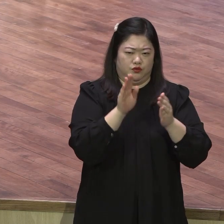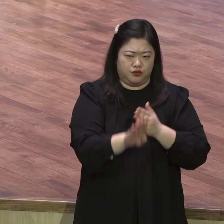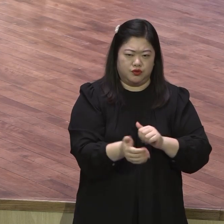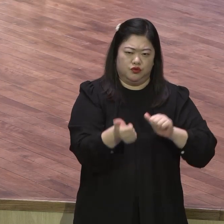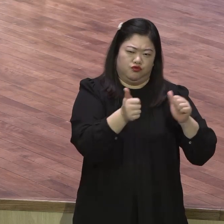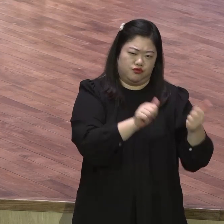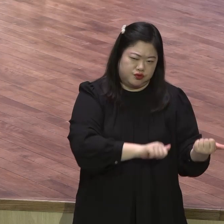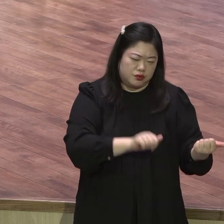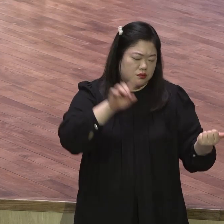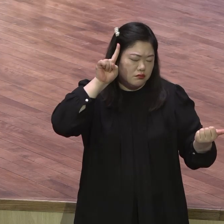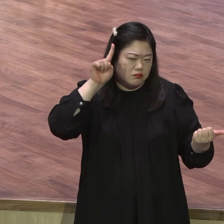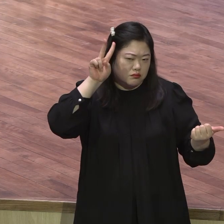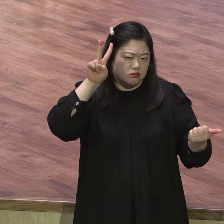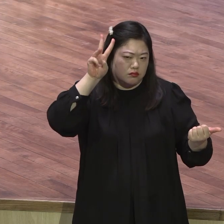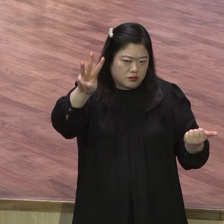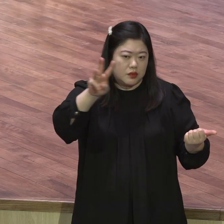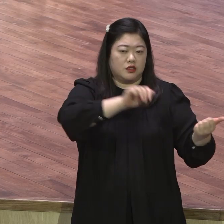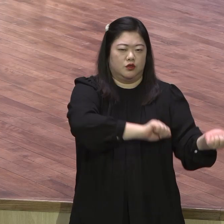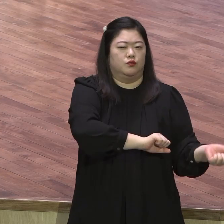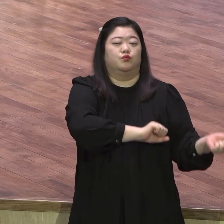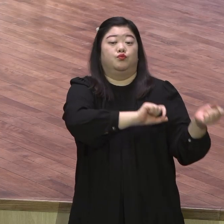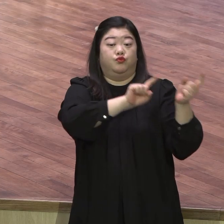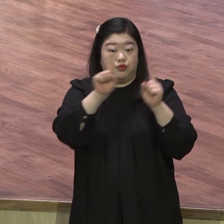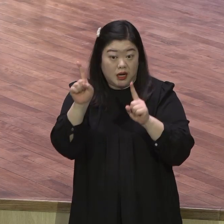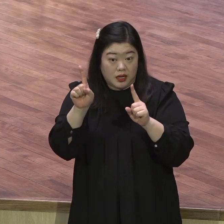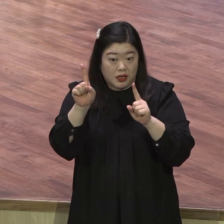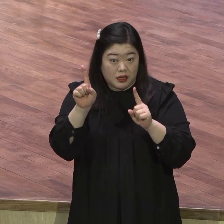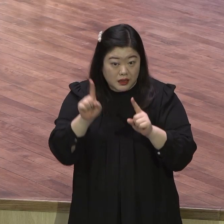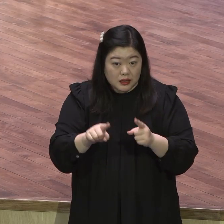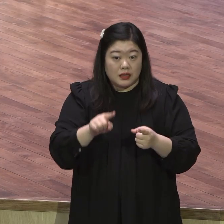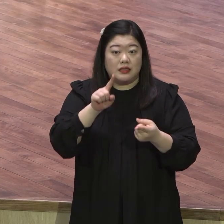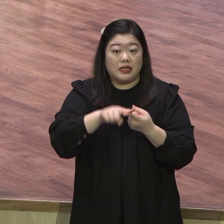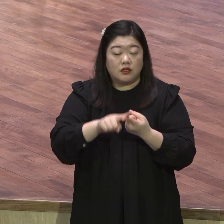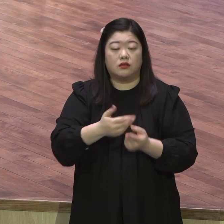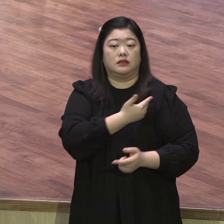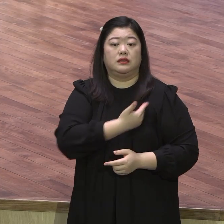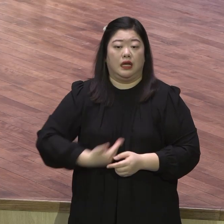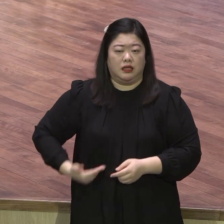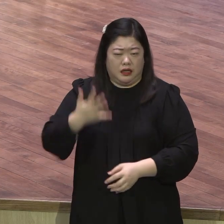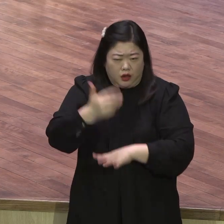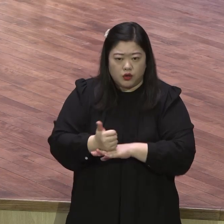제3일에 살아나야 할 것을 제자들에게 비로소 나타내시니